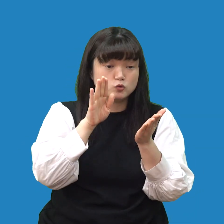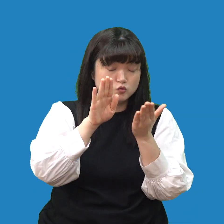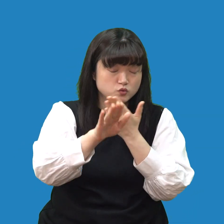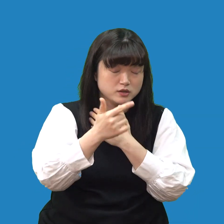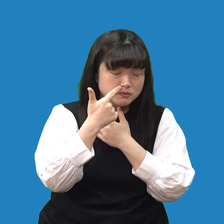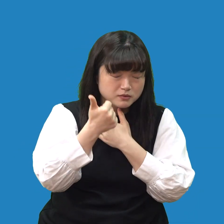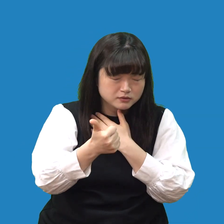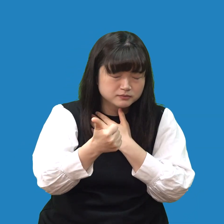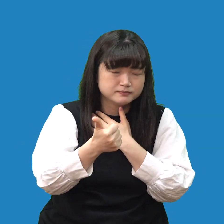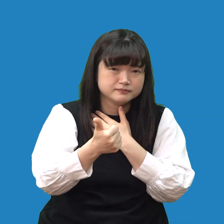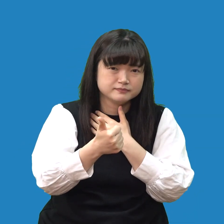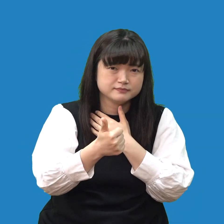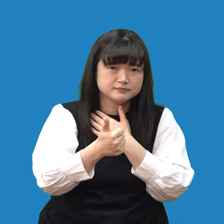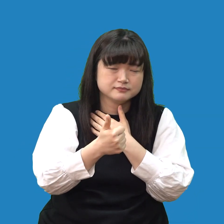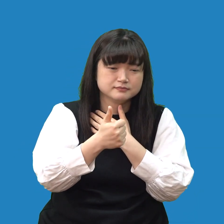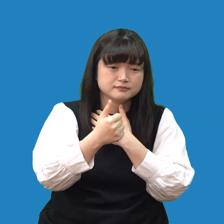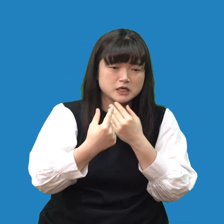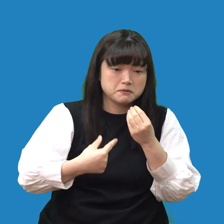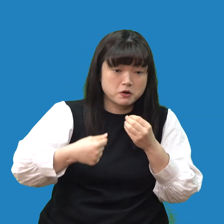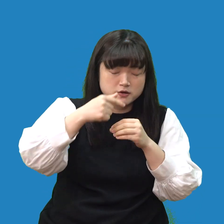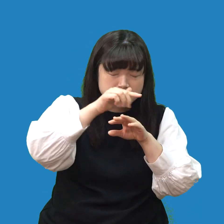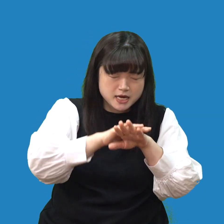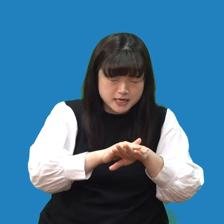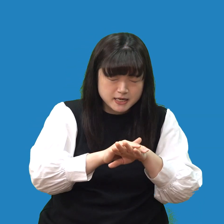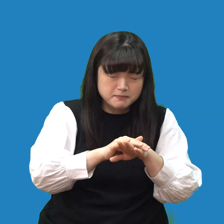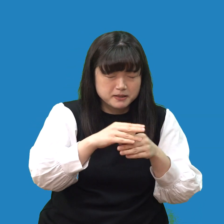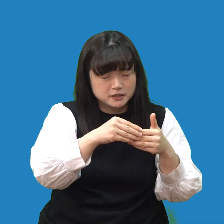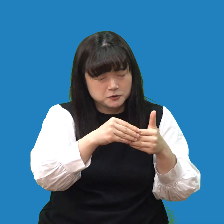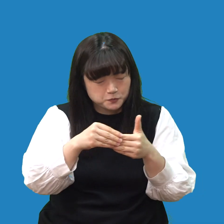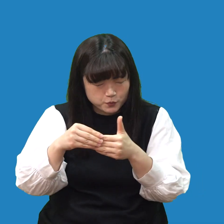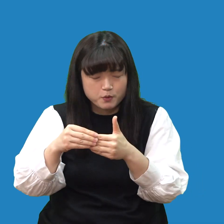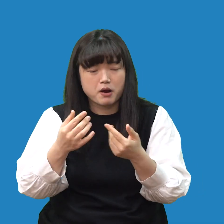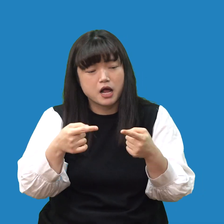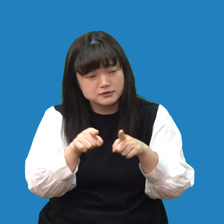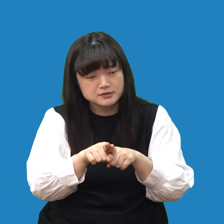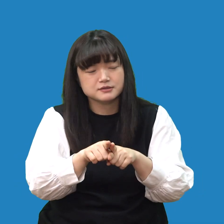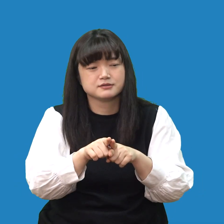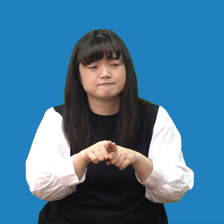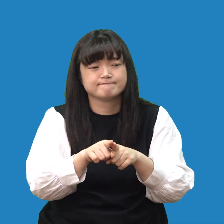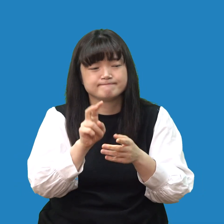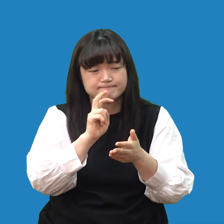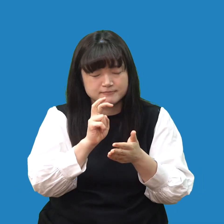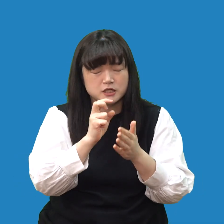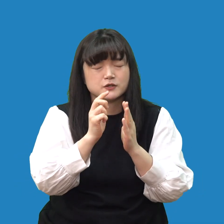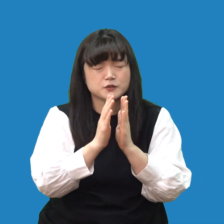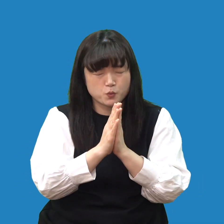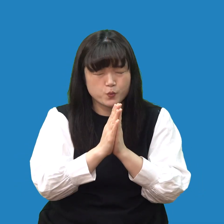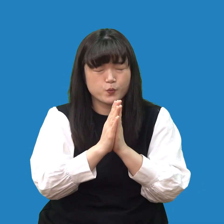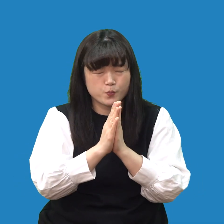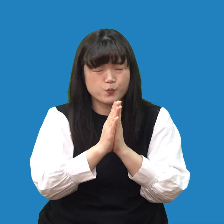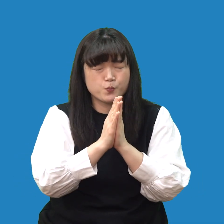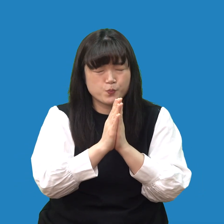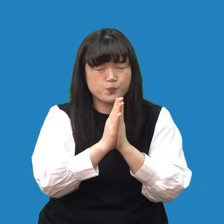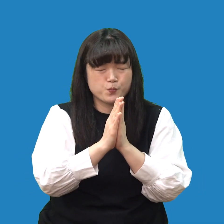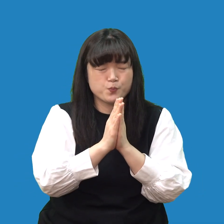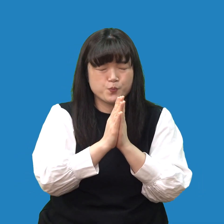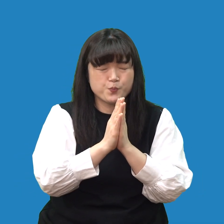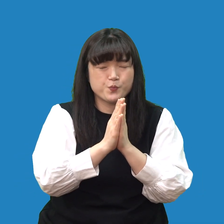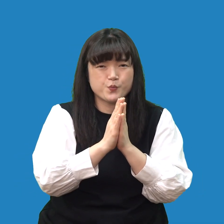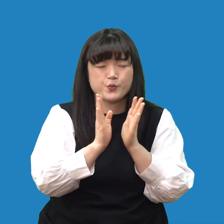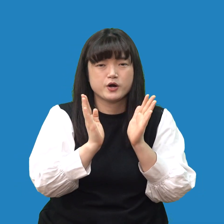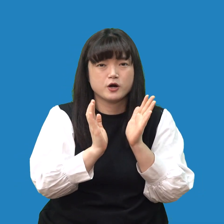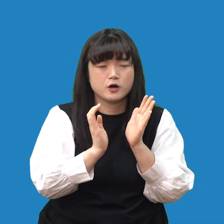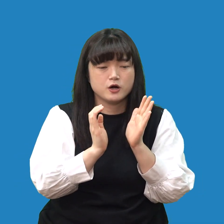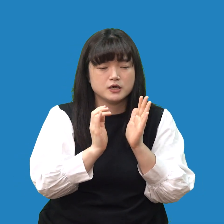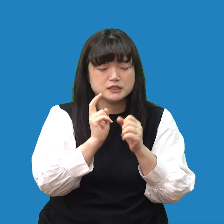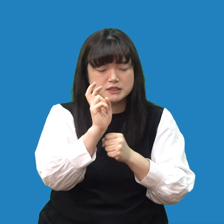아버님께서 제가 명절 예배를 인도하면 나오셔서 함께하고 또 순순히 기도도 받으셨습니다.